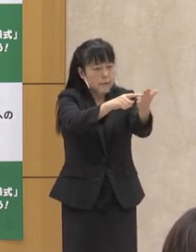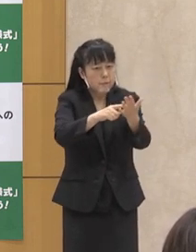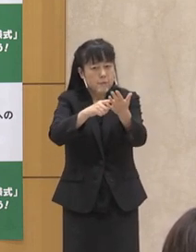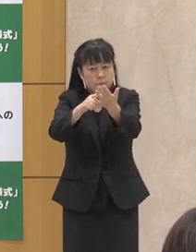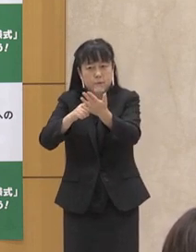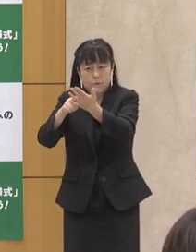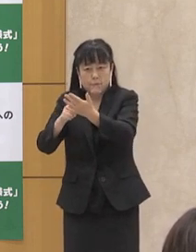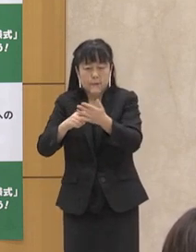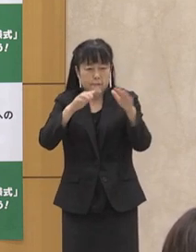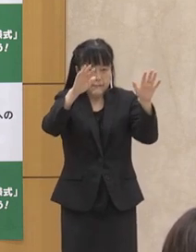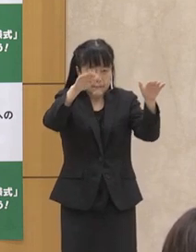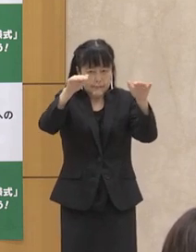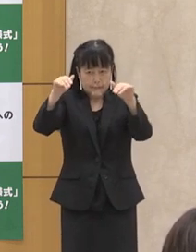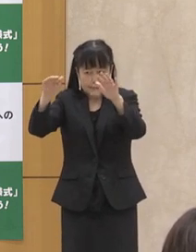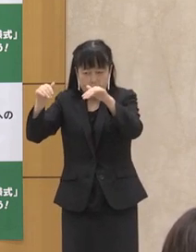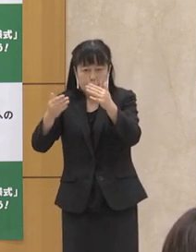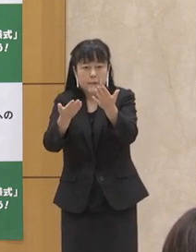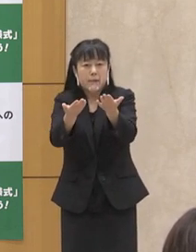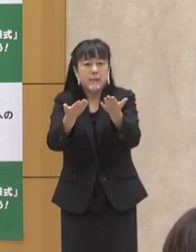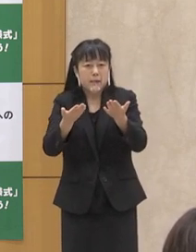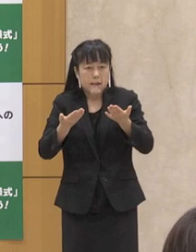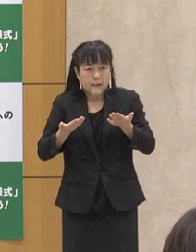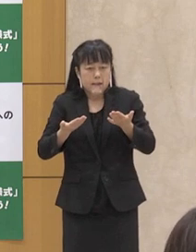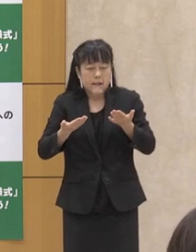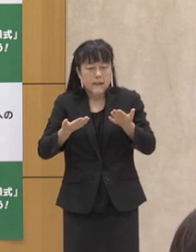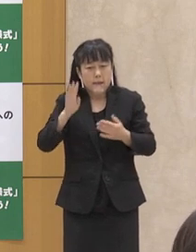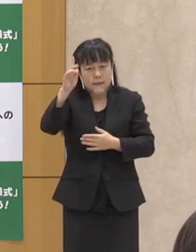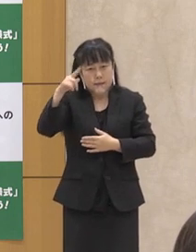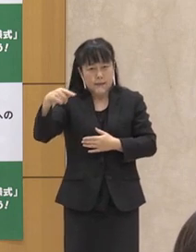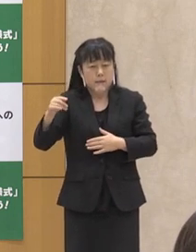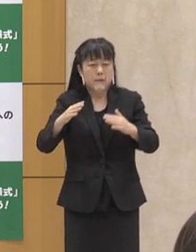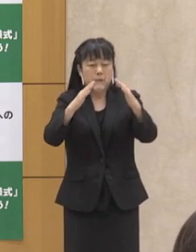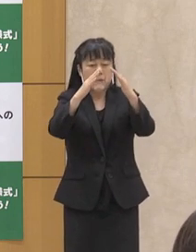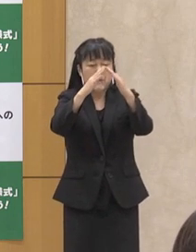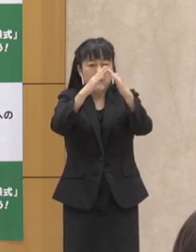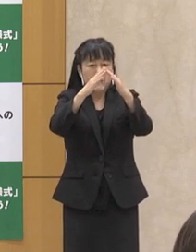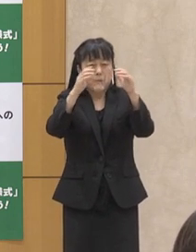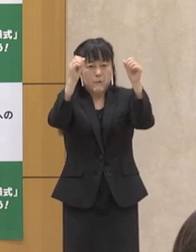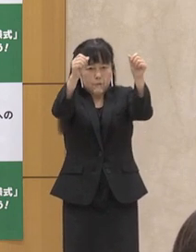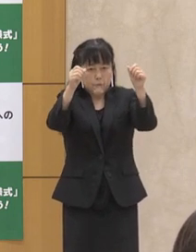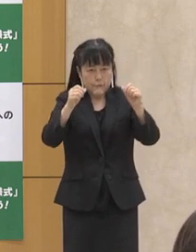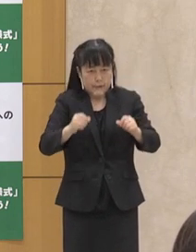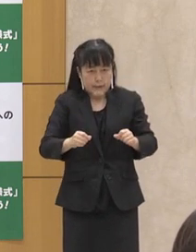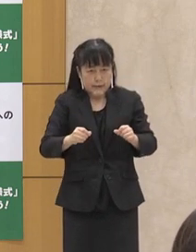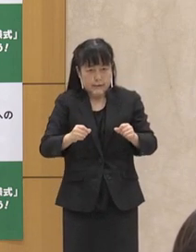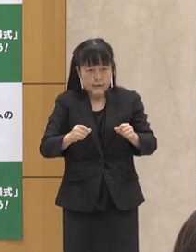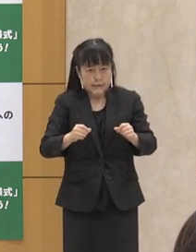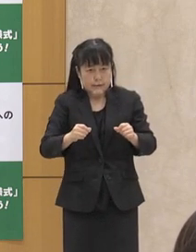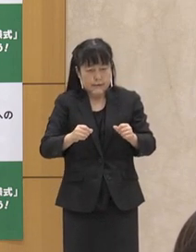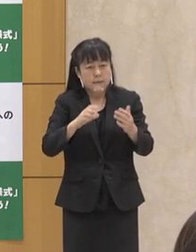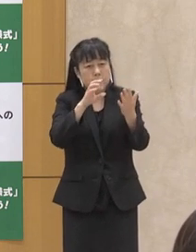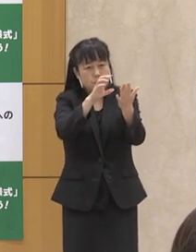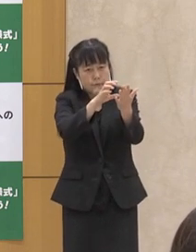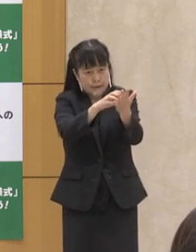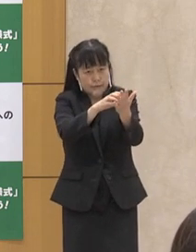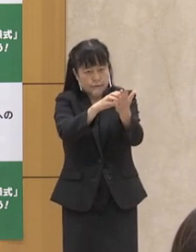県のホームページに掲載されるということ、あと、まあ、のぼりというか大型立看板ということですけれども、